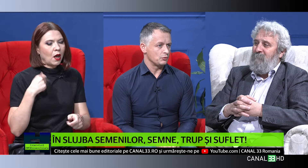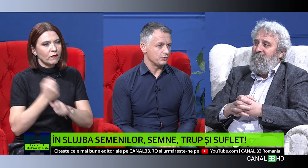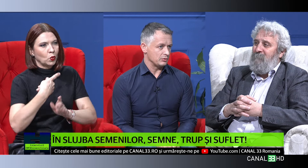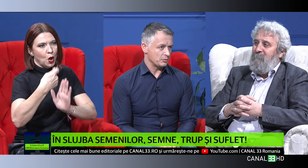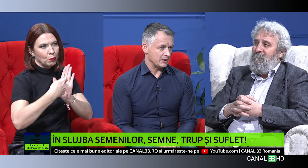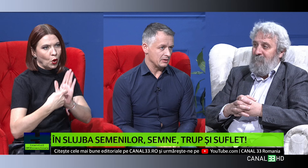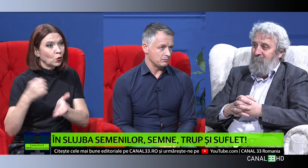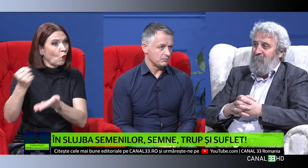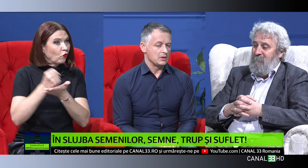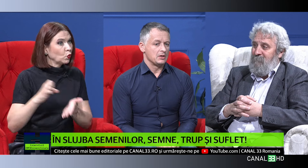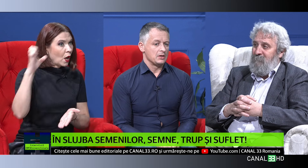cu fonduri europene,